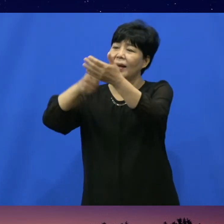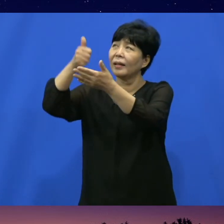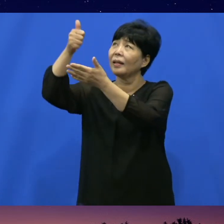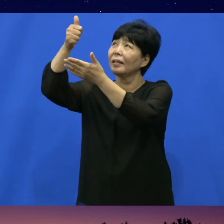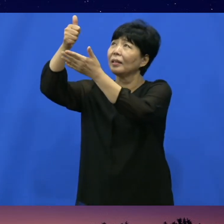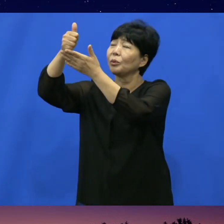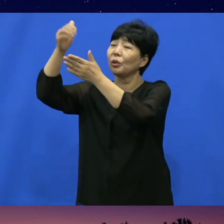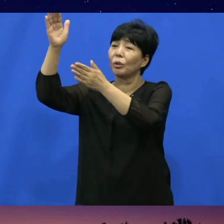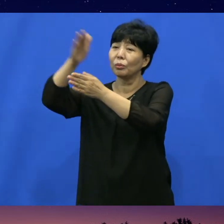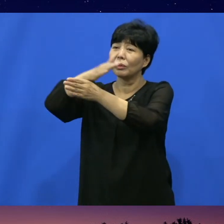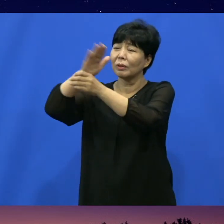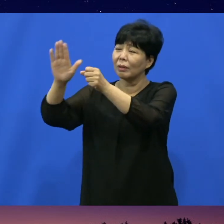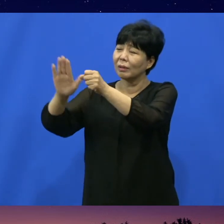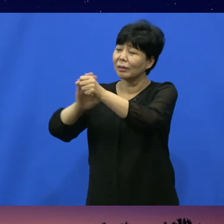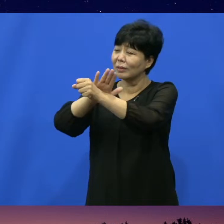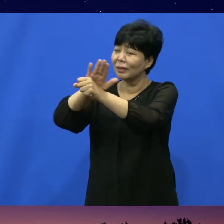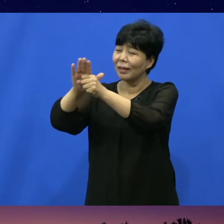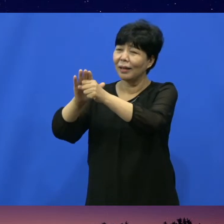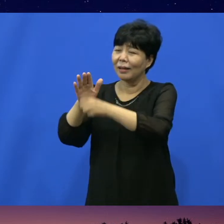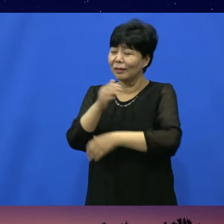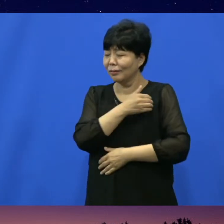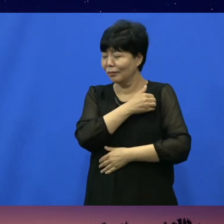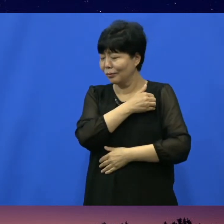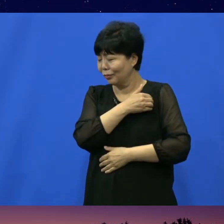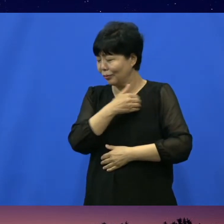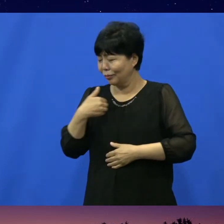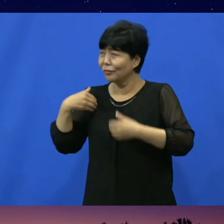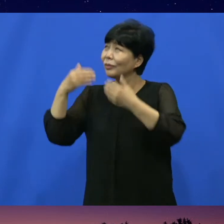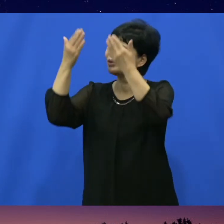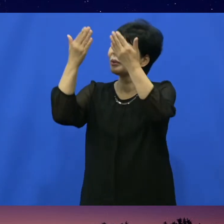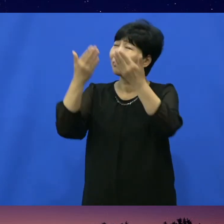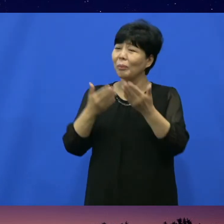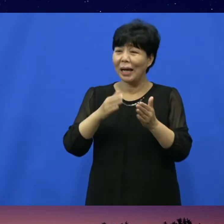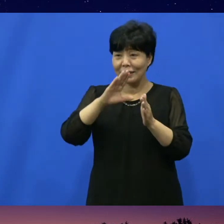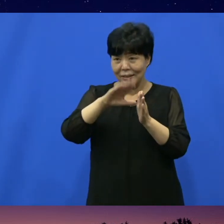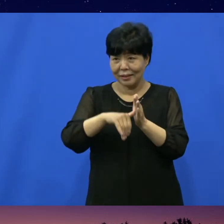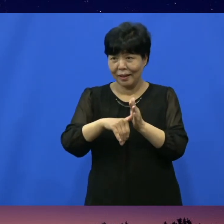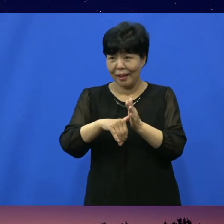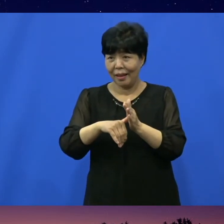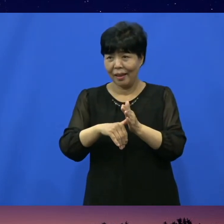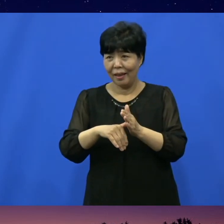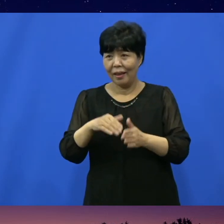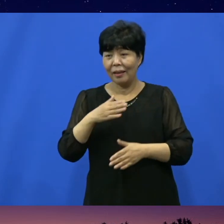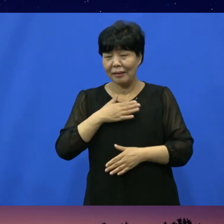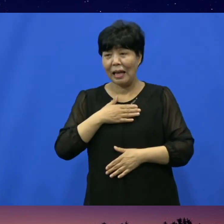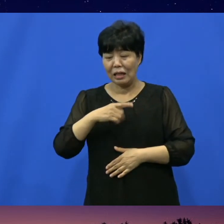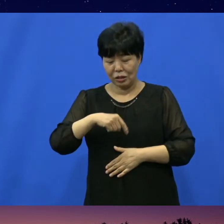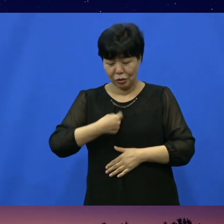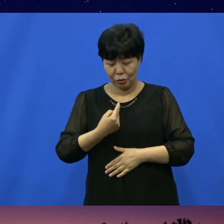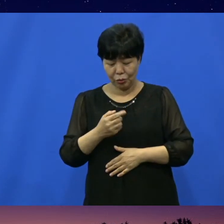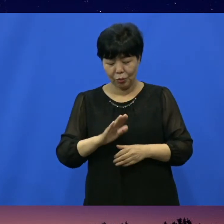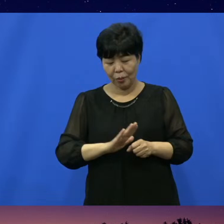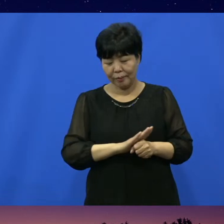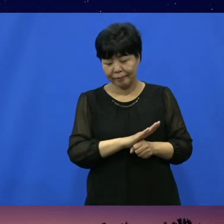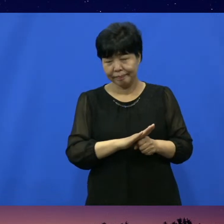사랑을 받아야 되는 거예요. 하나님의 사랑을 충분히 받아보면 되는 거예요.